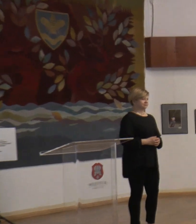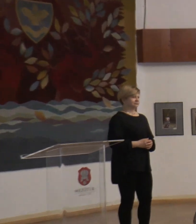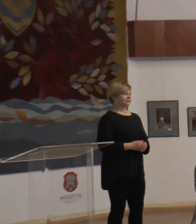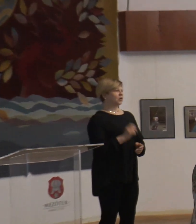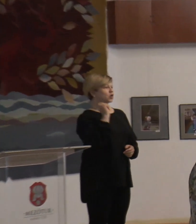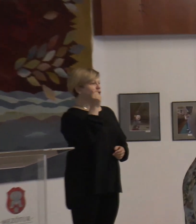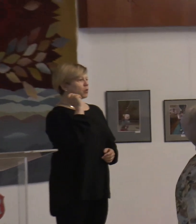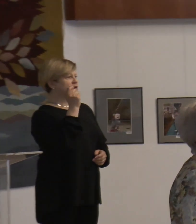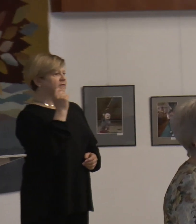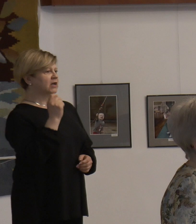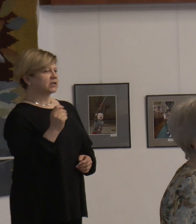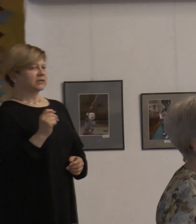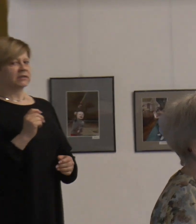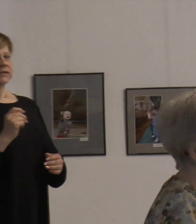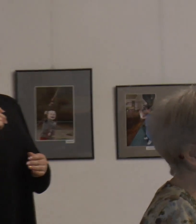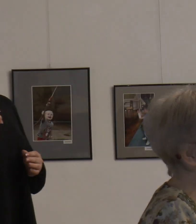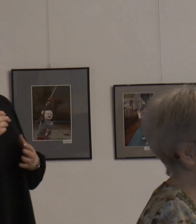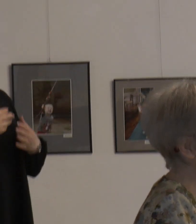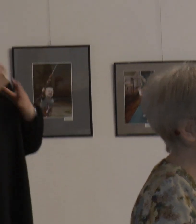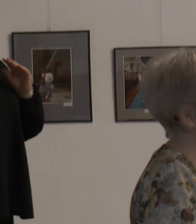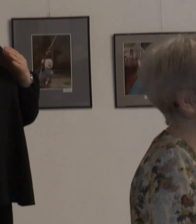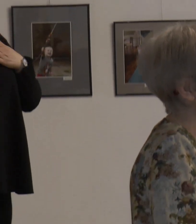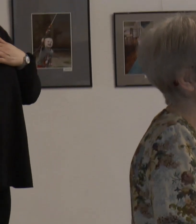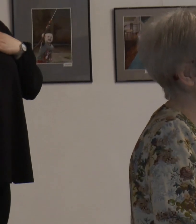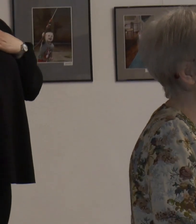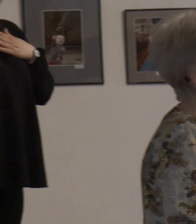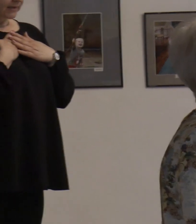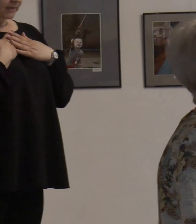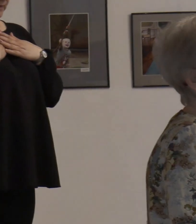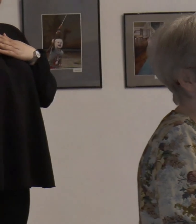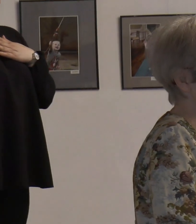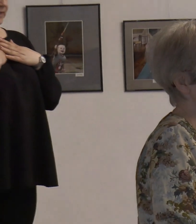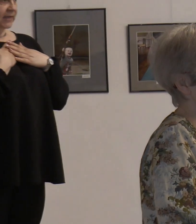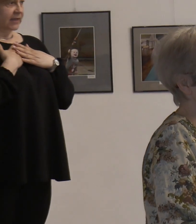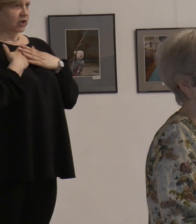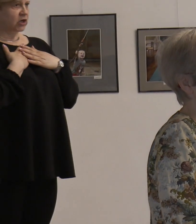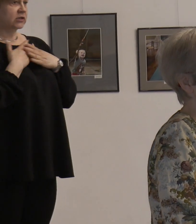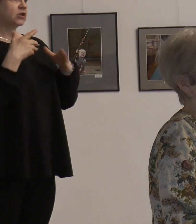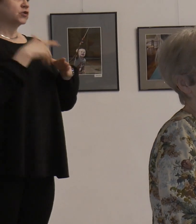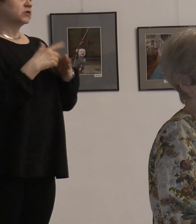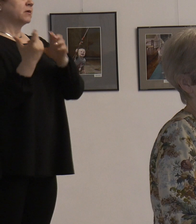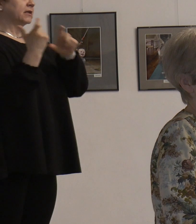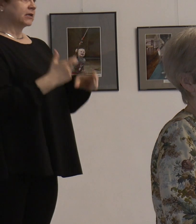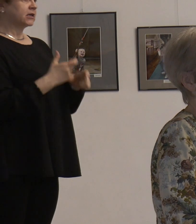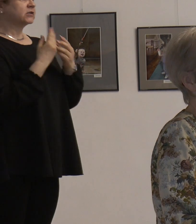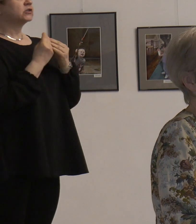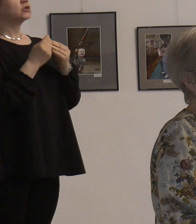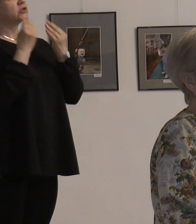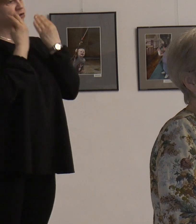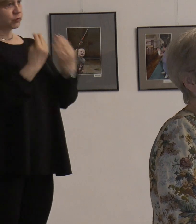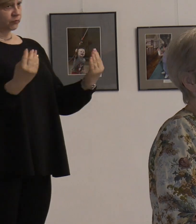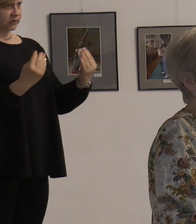Jó napot kívánok akkor én is még sok szeretettel, aki esetleg menet közben érkezett, azt is